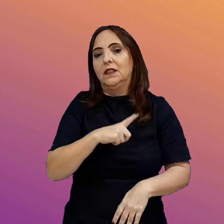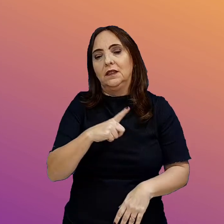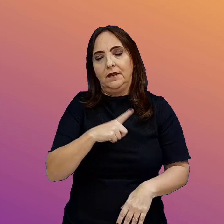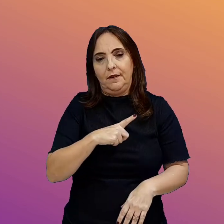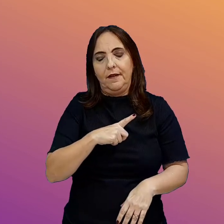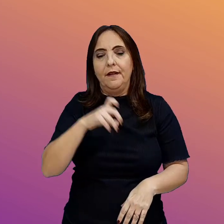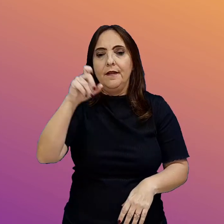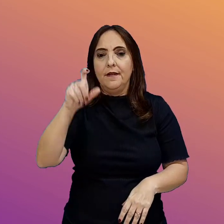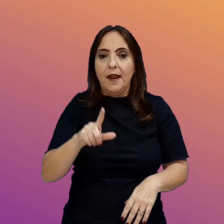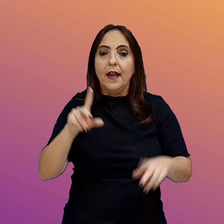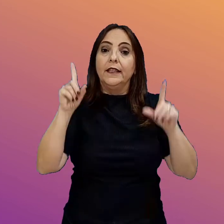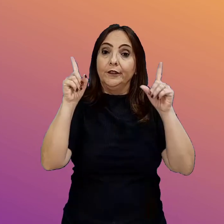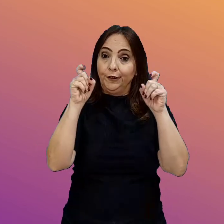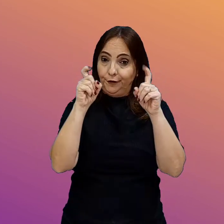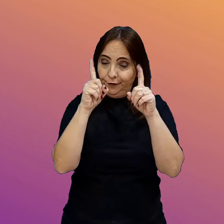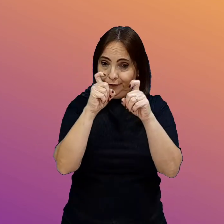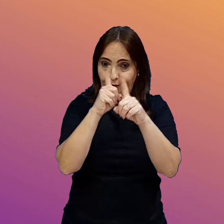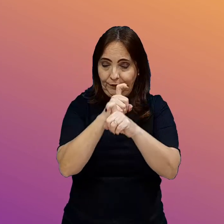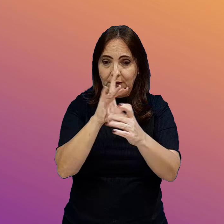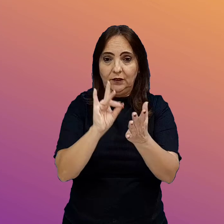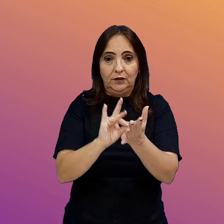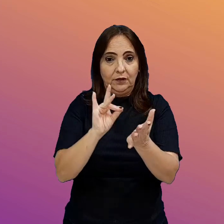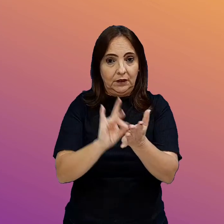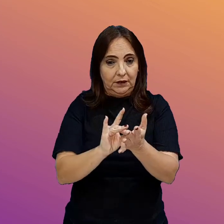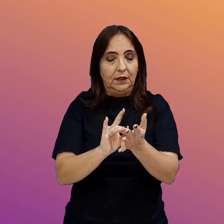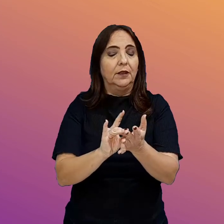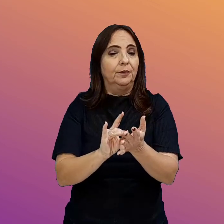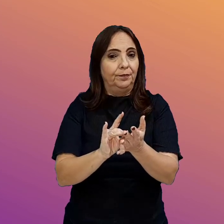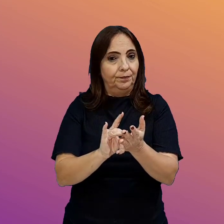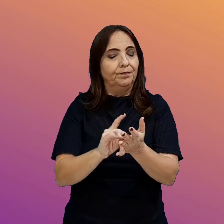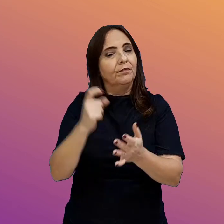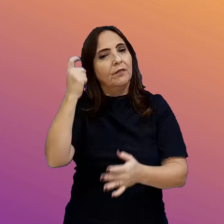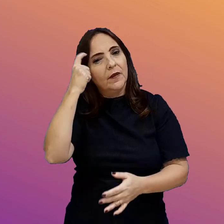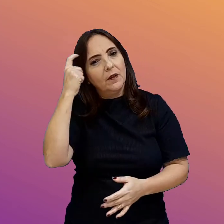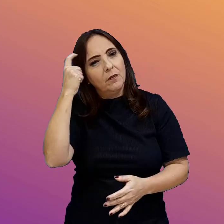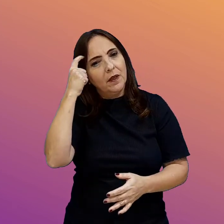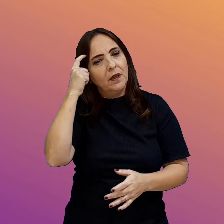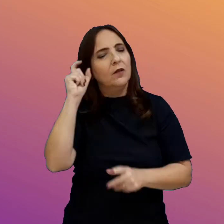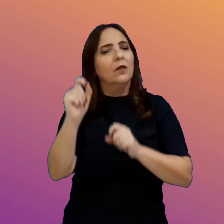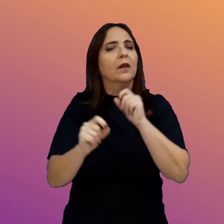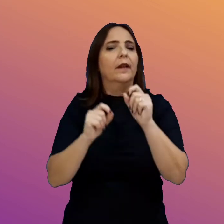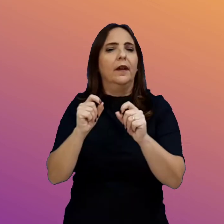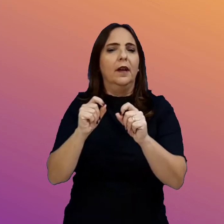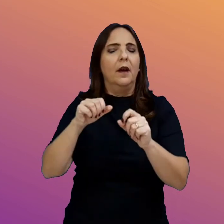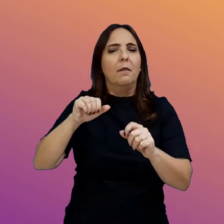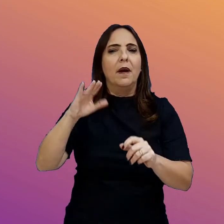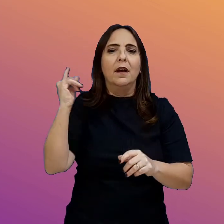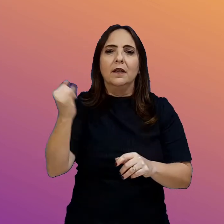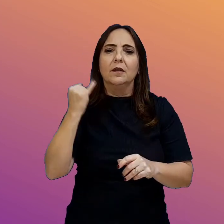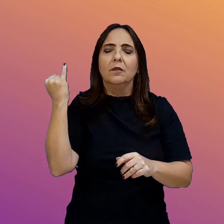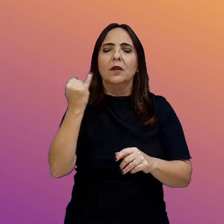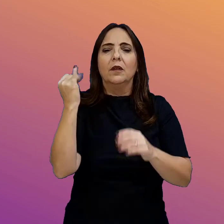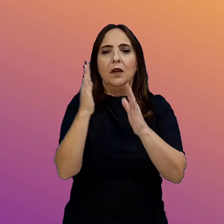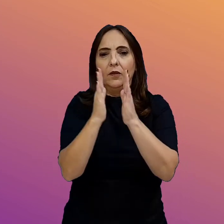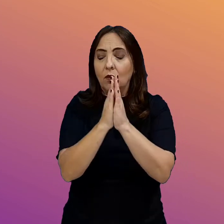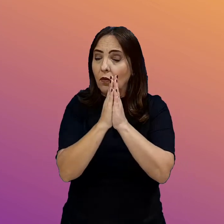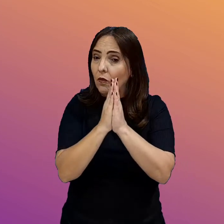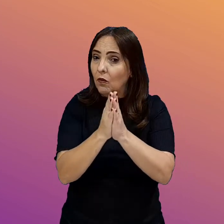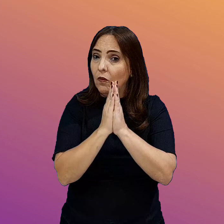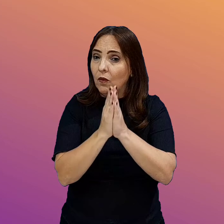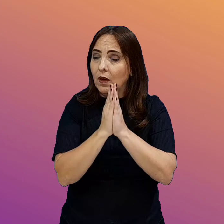é difícil, é muito difícil. Aqui cabe muito oração e um exame